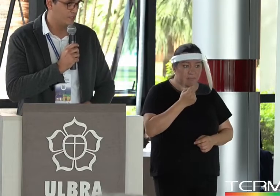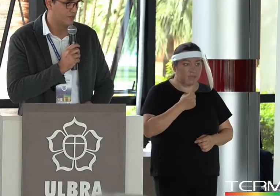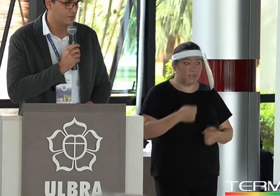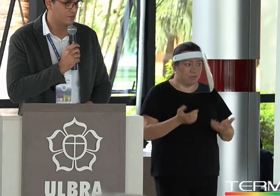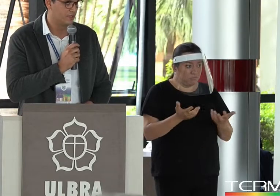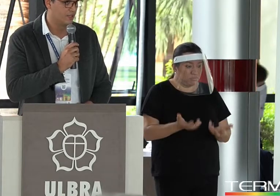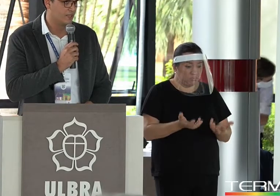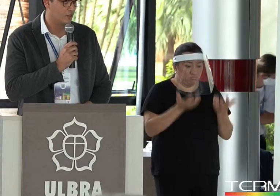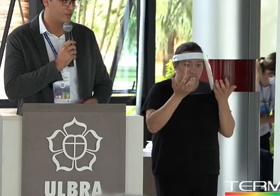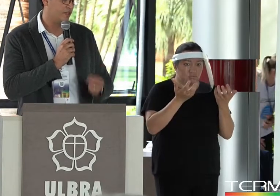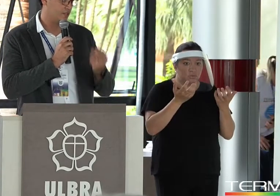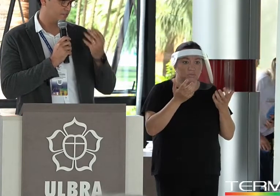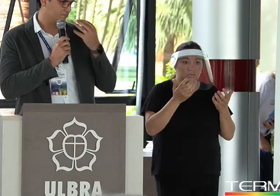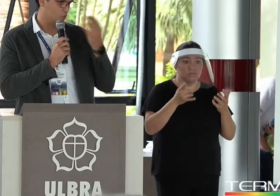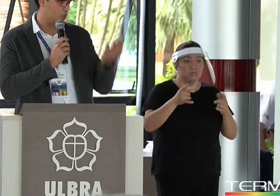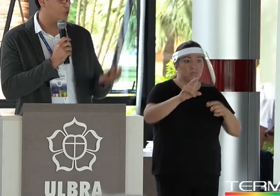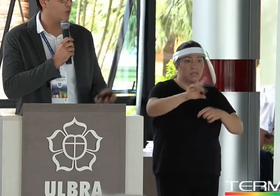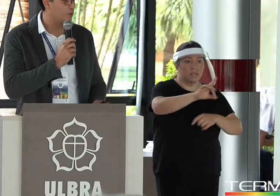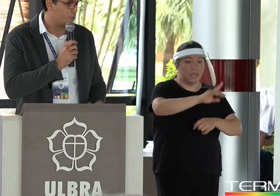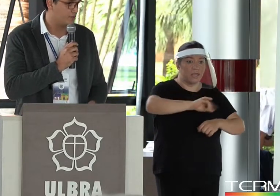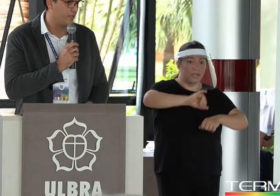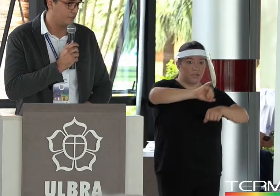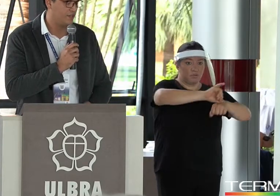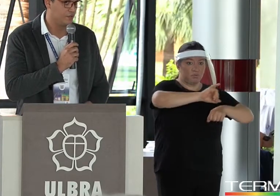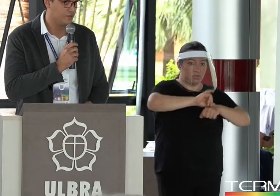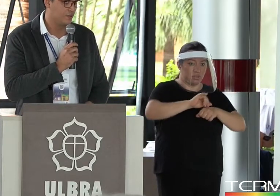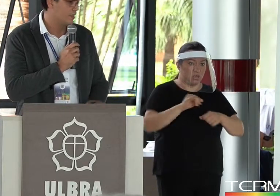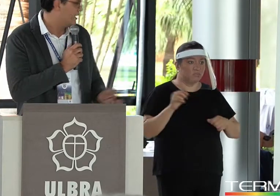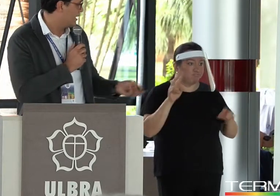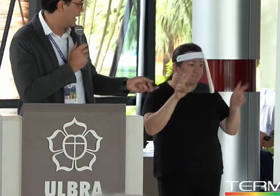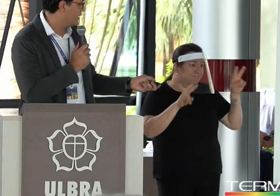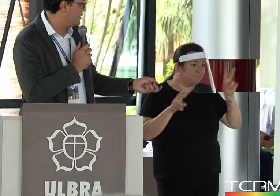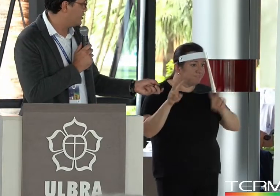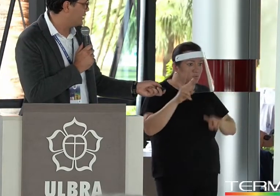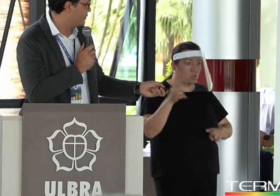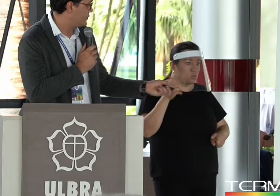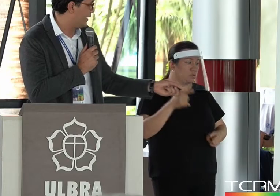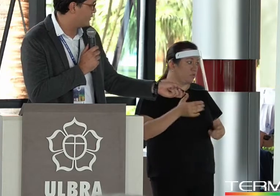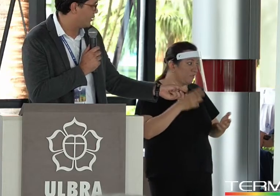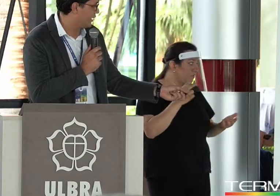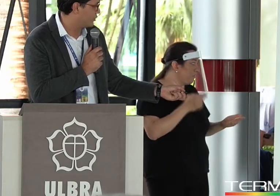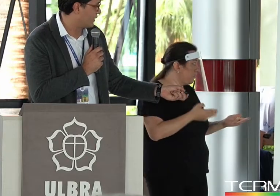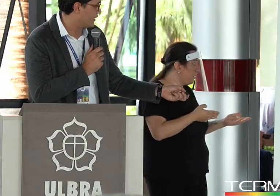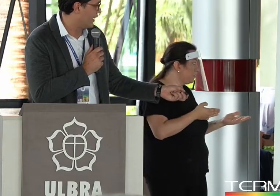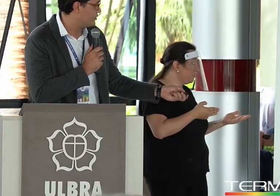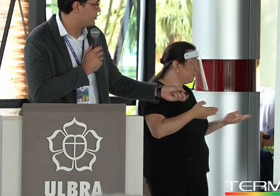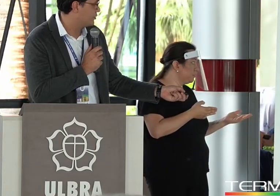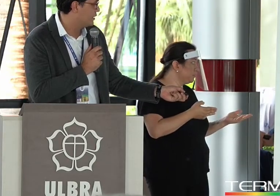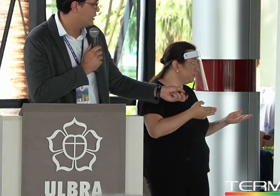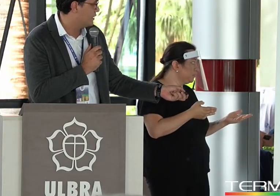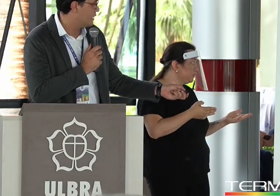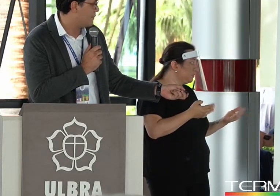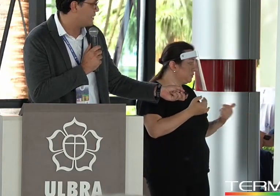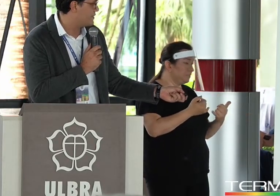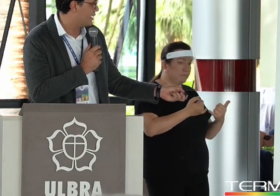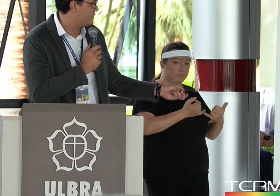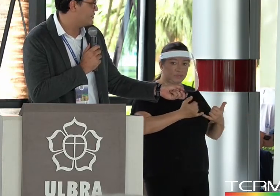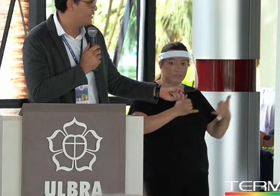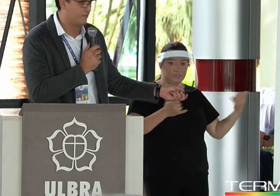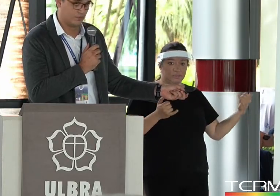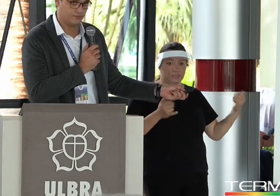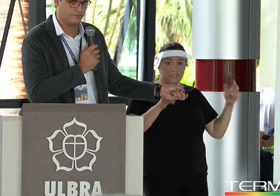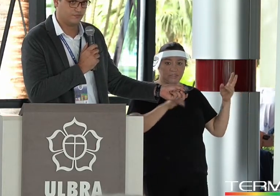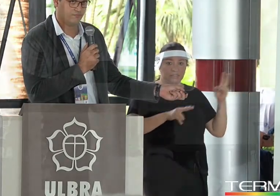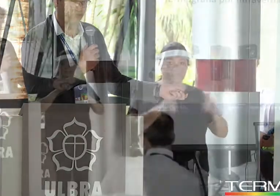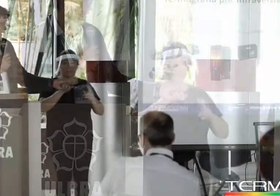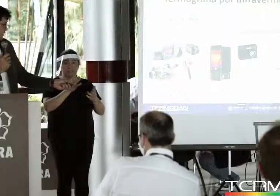pelos objetos. Ou seja, nosso olho não consegue ver isso. Aqui a gente tem o espectro eletromagnético e a parcela